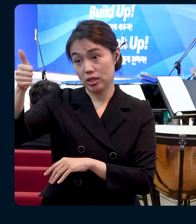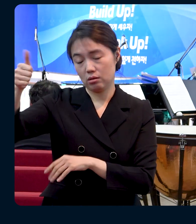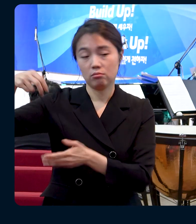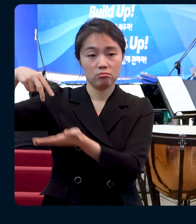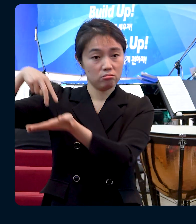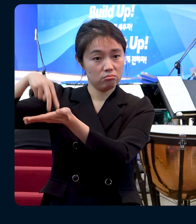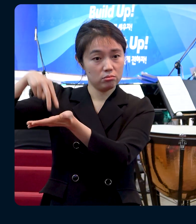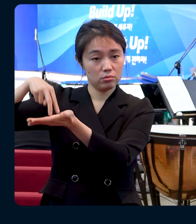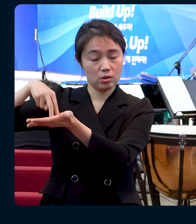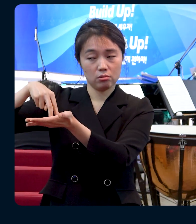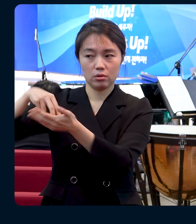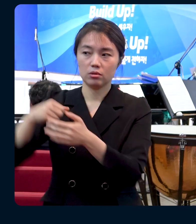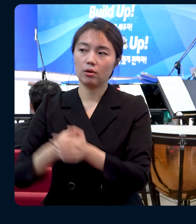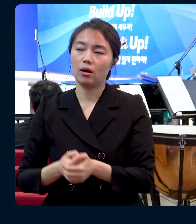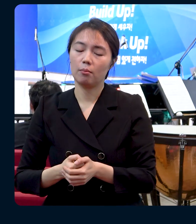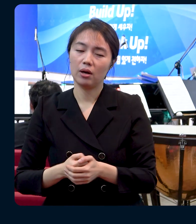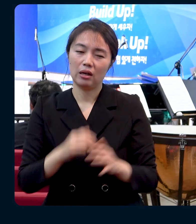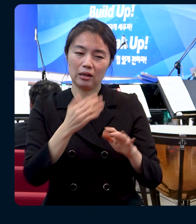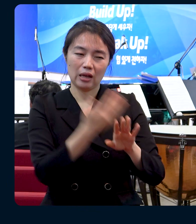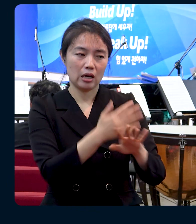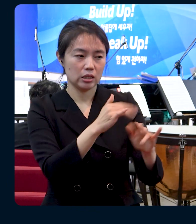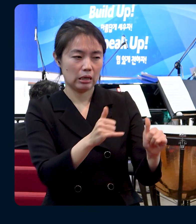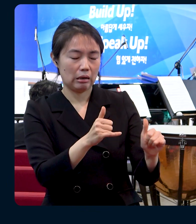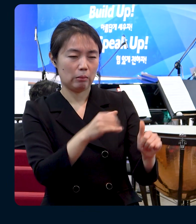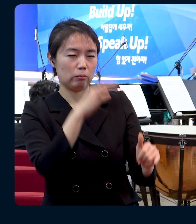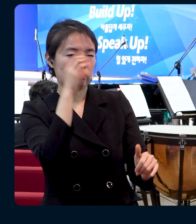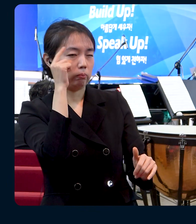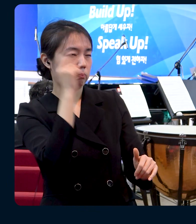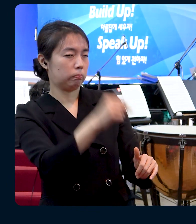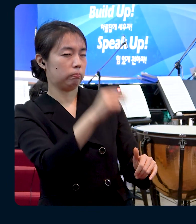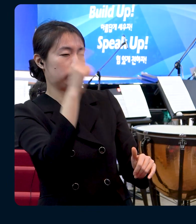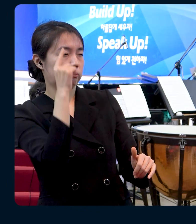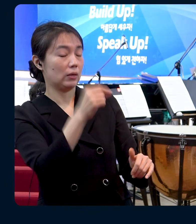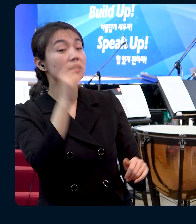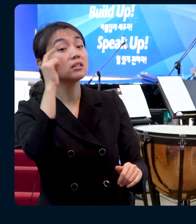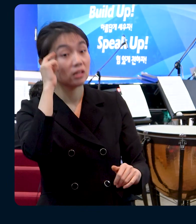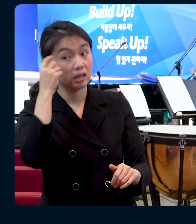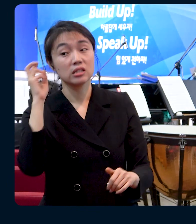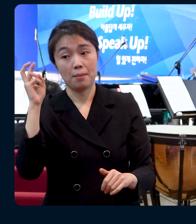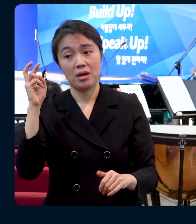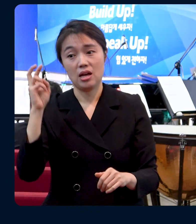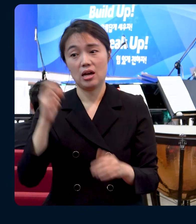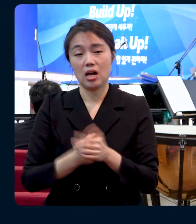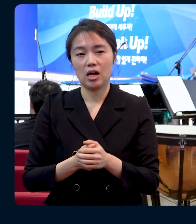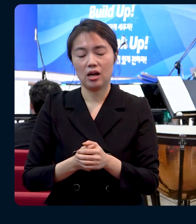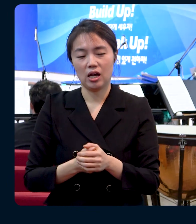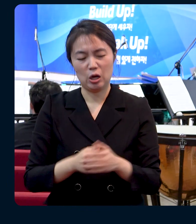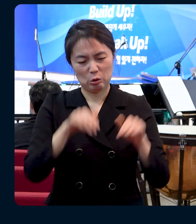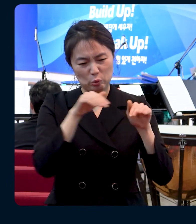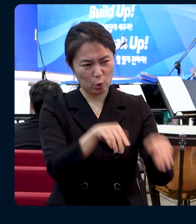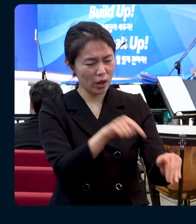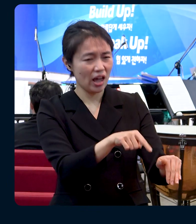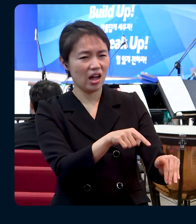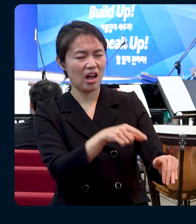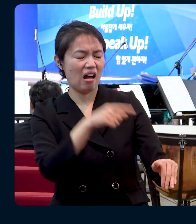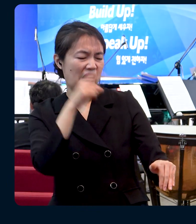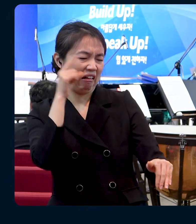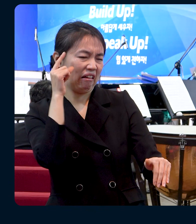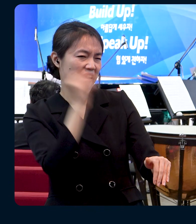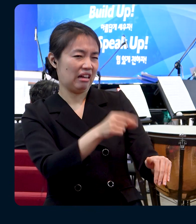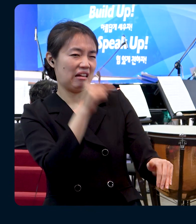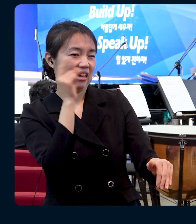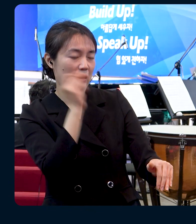애굽의 시위대장이니까 정말 눈에 사람 안 보이죠. 아나무인이겠죠. 더구나 노예는 우습죠. 막